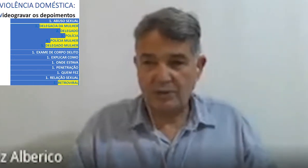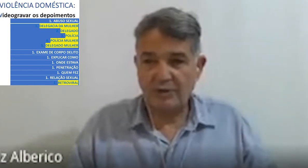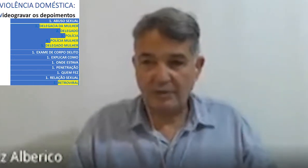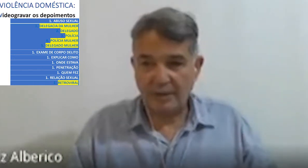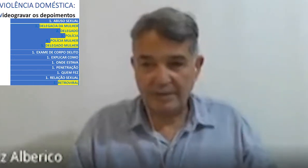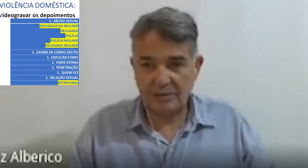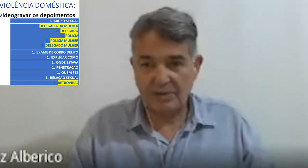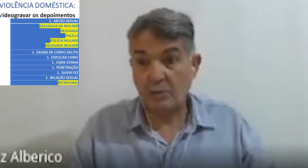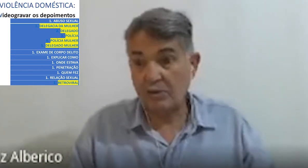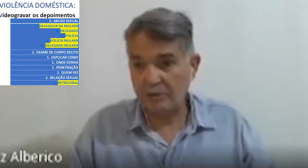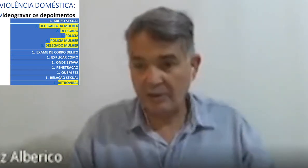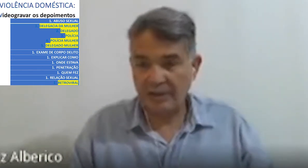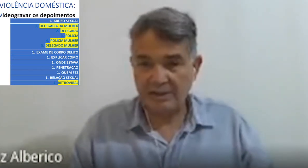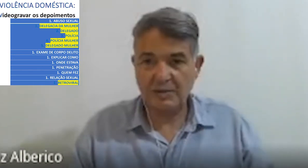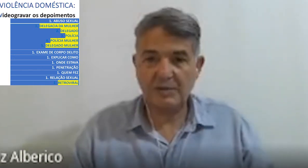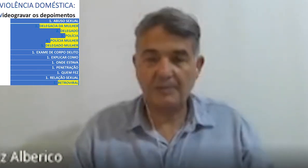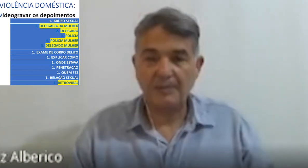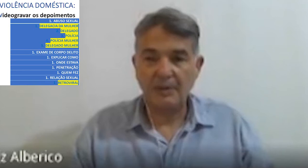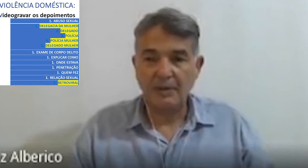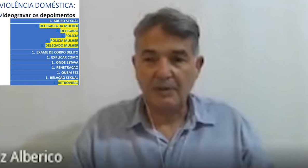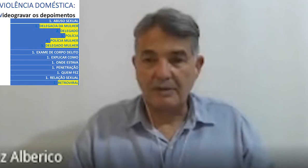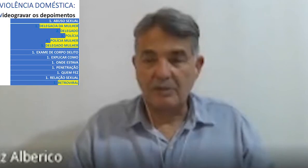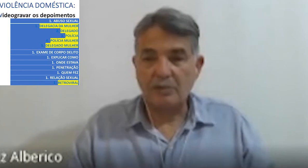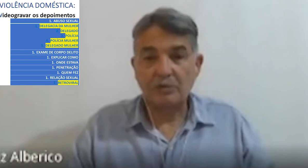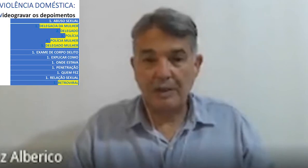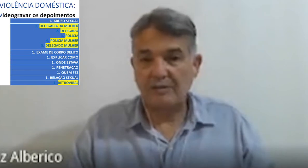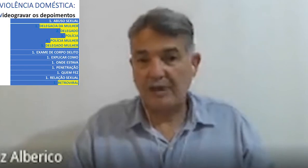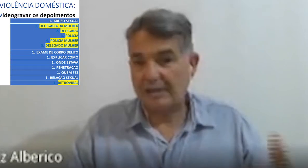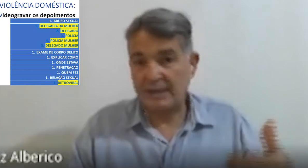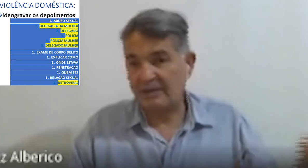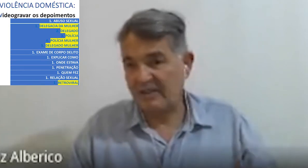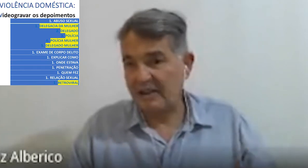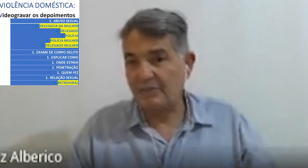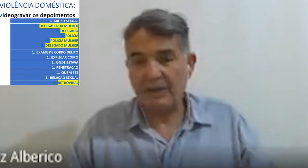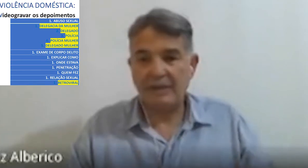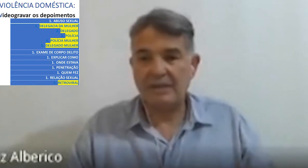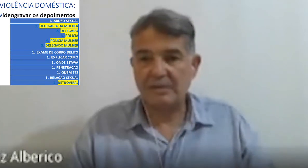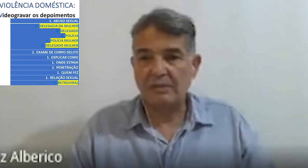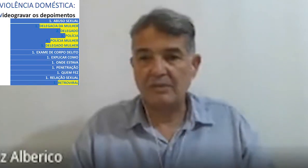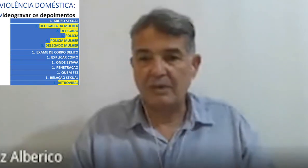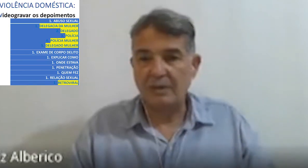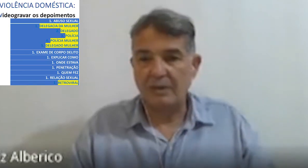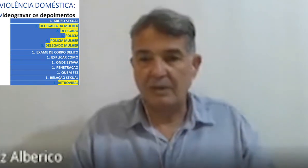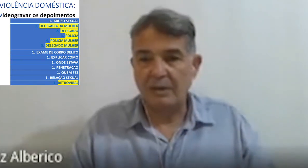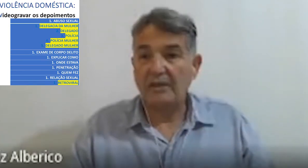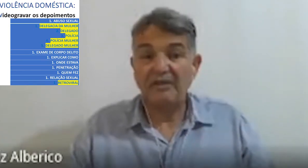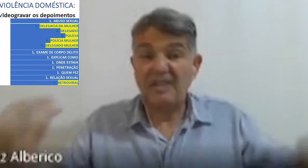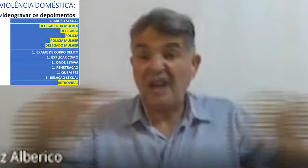sofrendo aquela situação, ou que sofreu aquela situação. Então, quando se ela vai falar de penetração, ela vai fazer